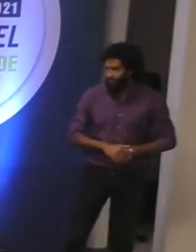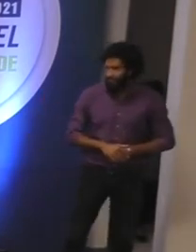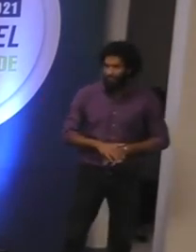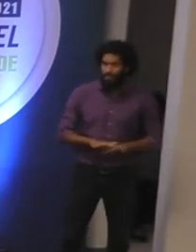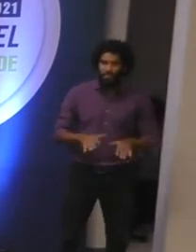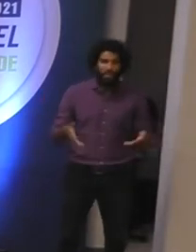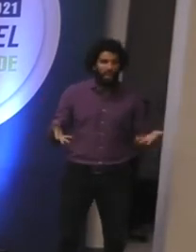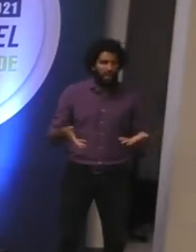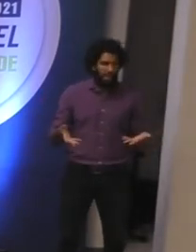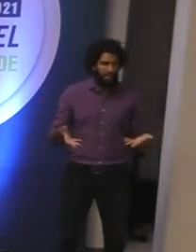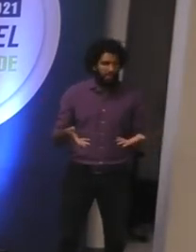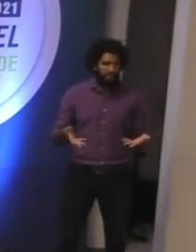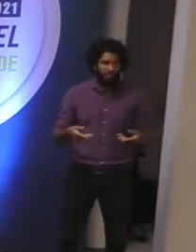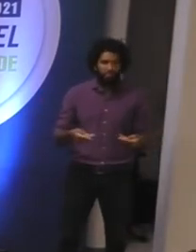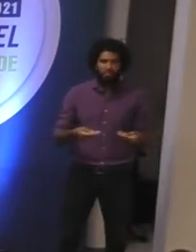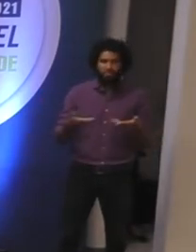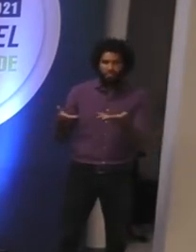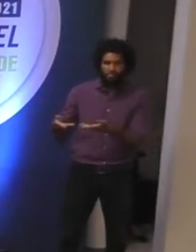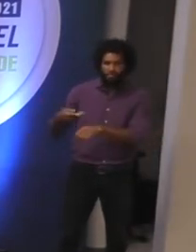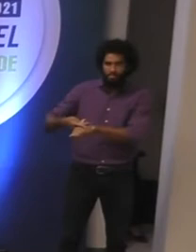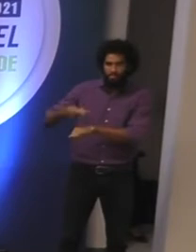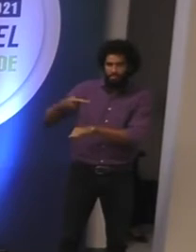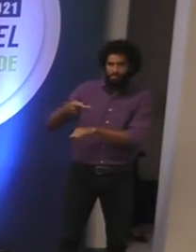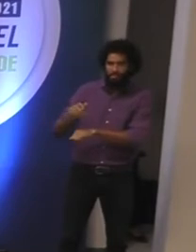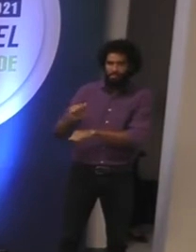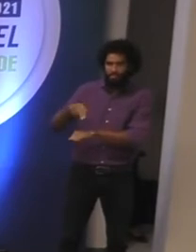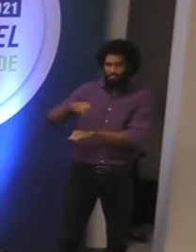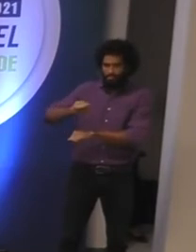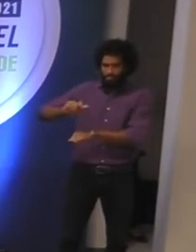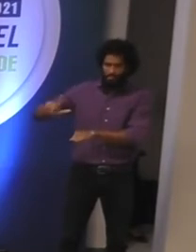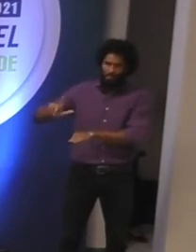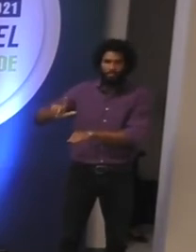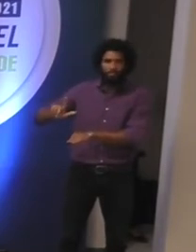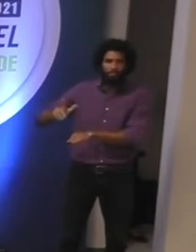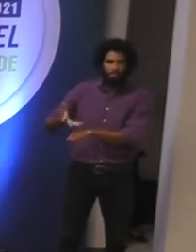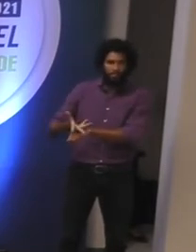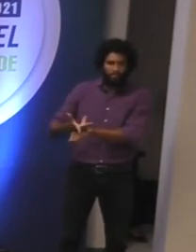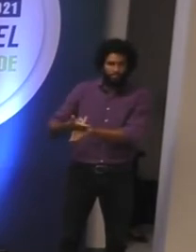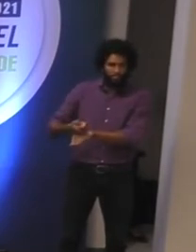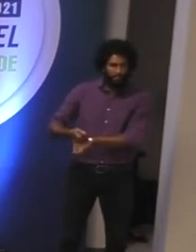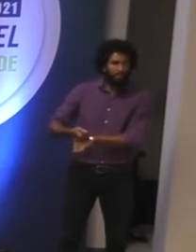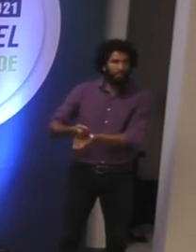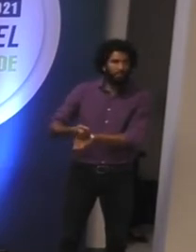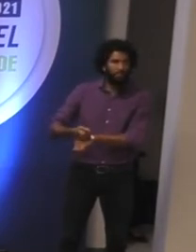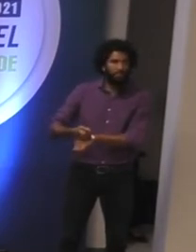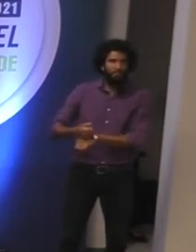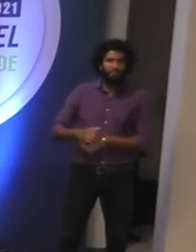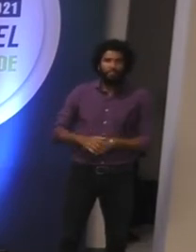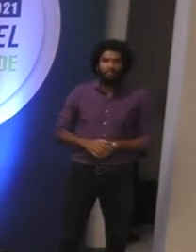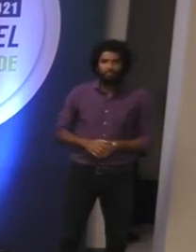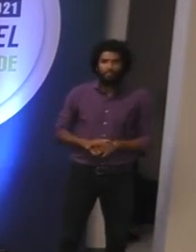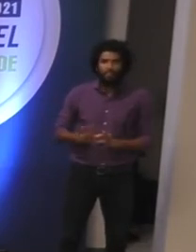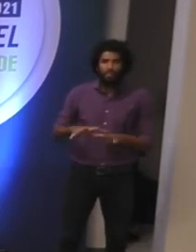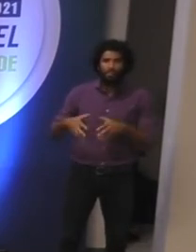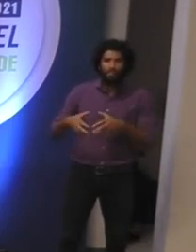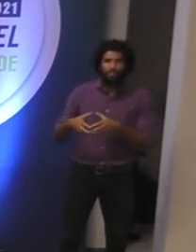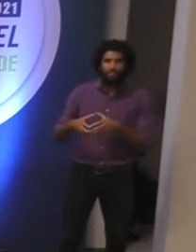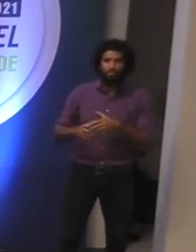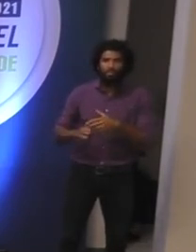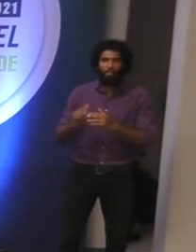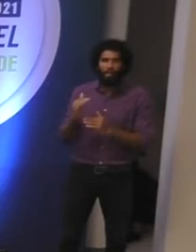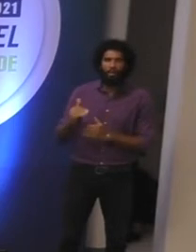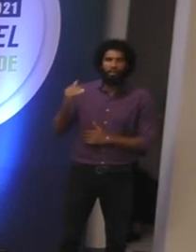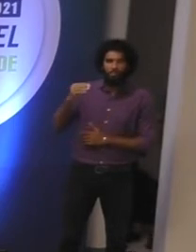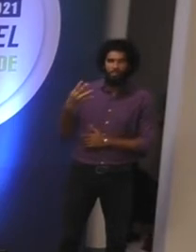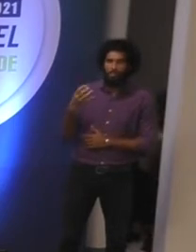Vamos agora à realização da entrega do Prêmio Anel de Qualidade para a vencedora da categoria Brasil Concessionárias, acima de 400 mil